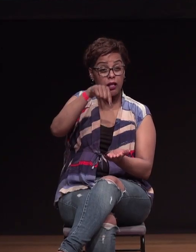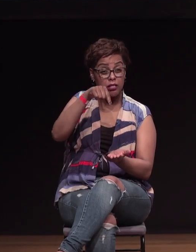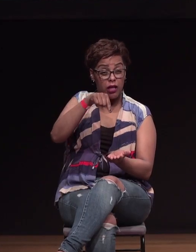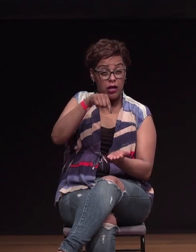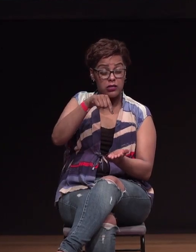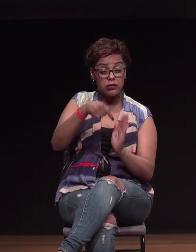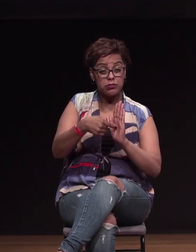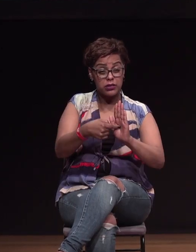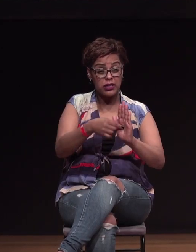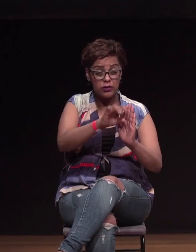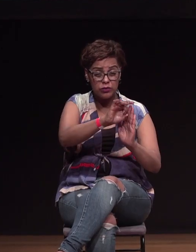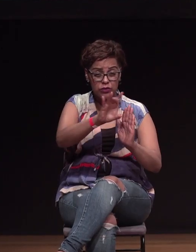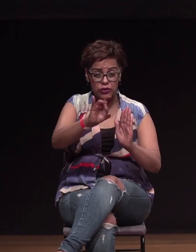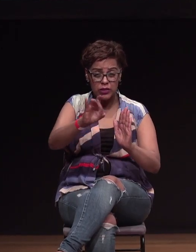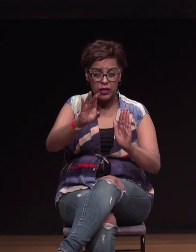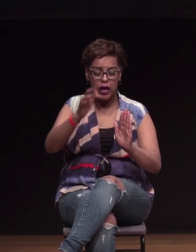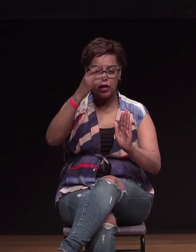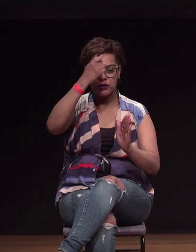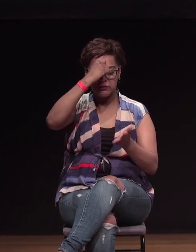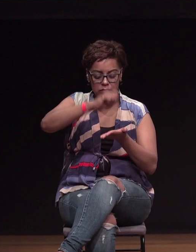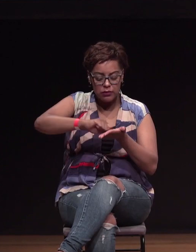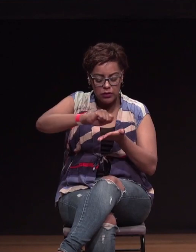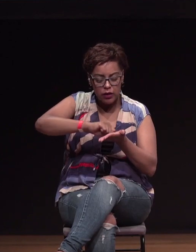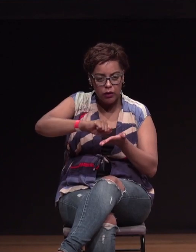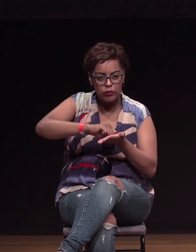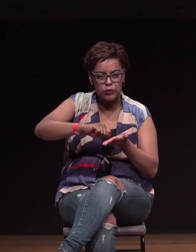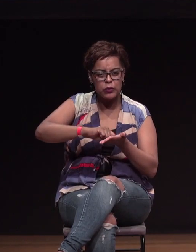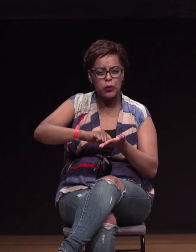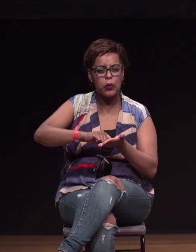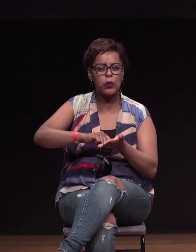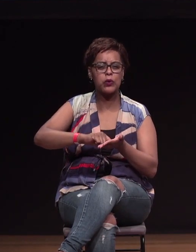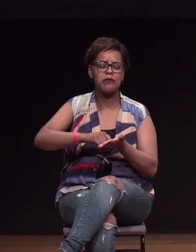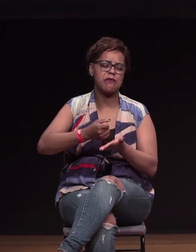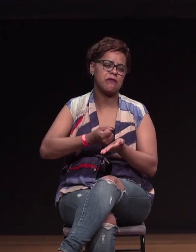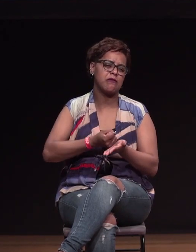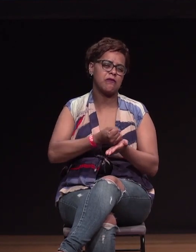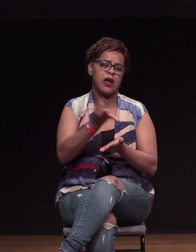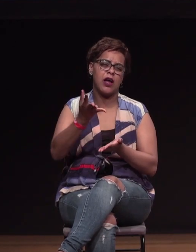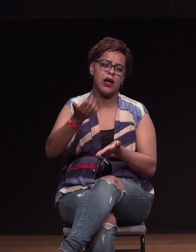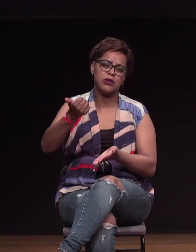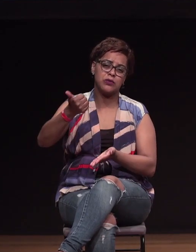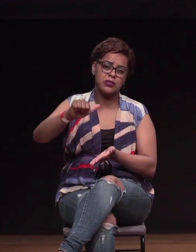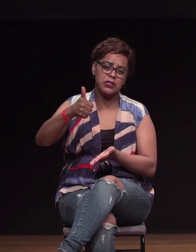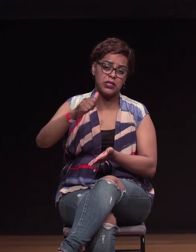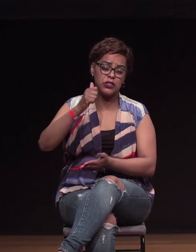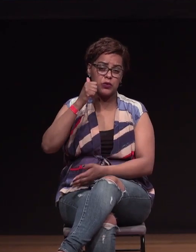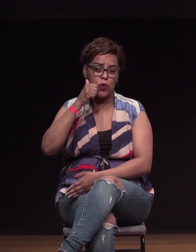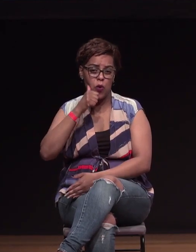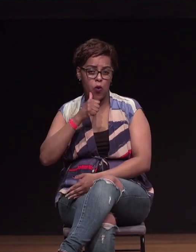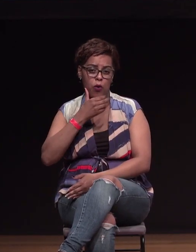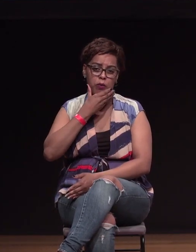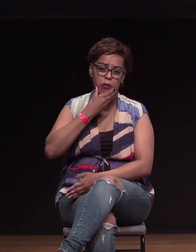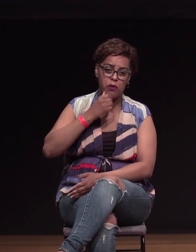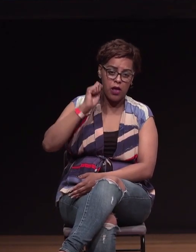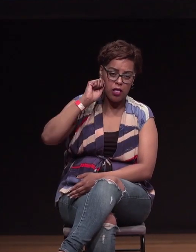autora, feita por diversos críticos negros e negras, você tem